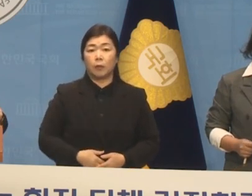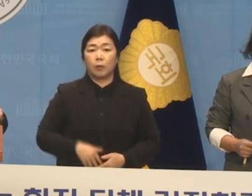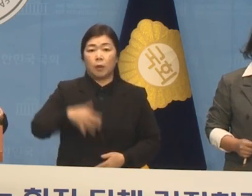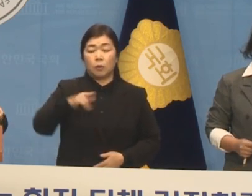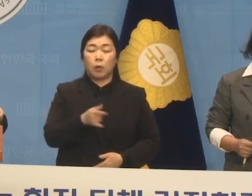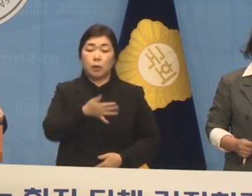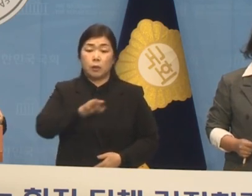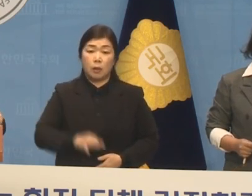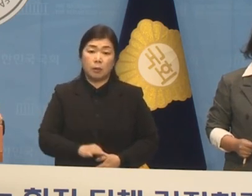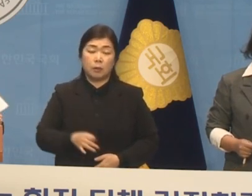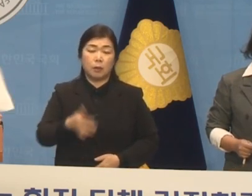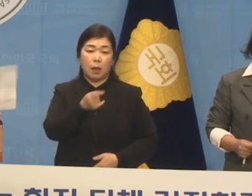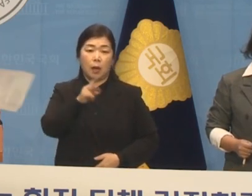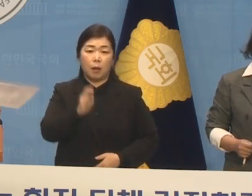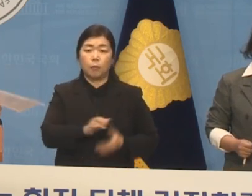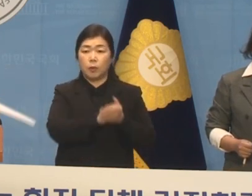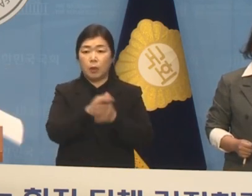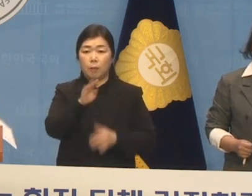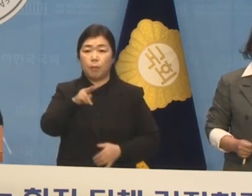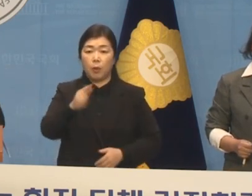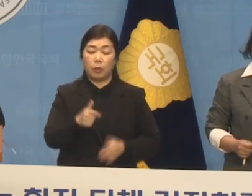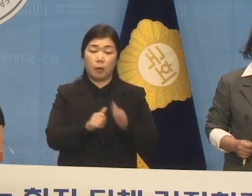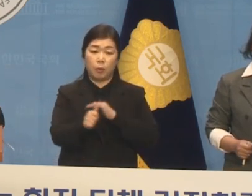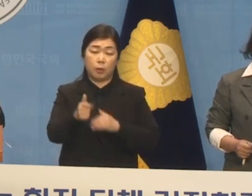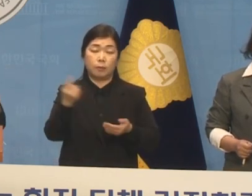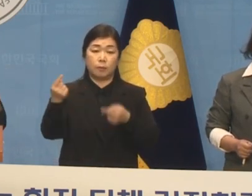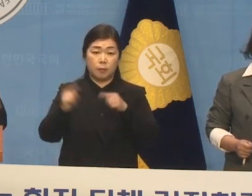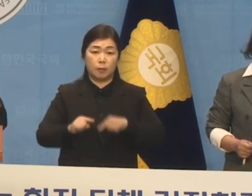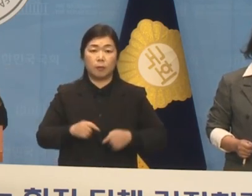한국췌장암우회 변인영 대표님 참석하셨습니다.